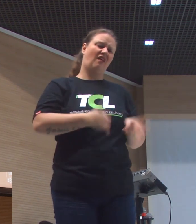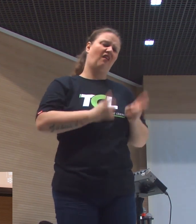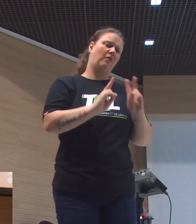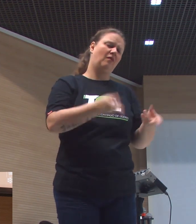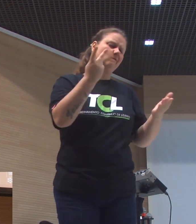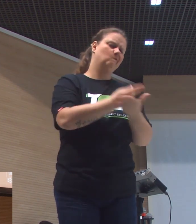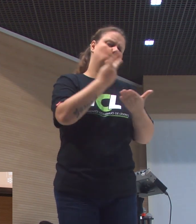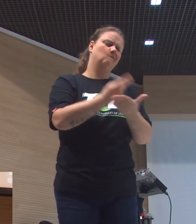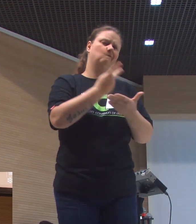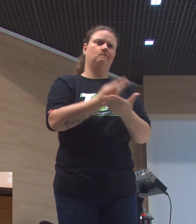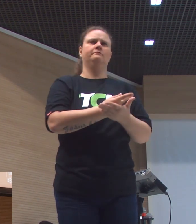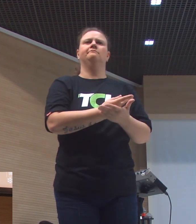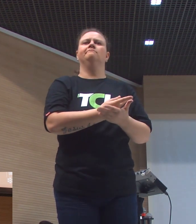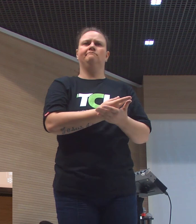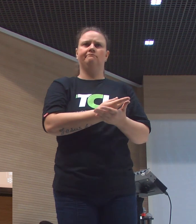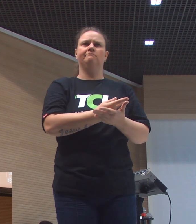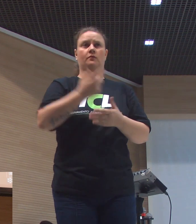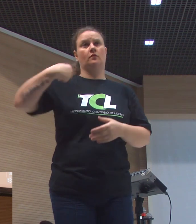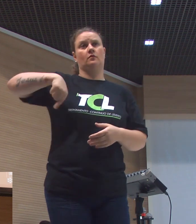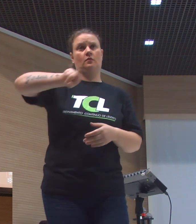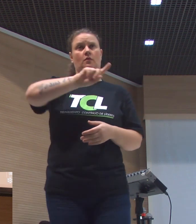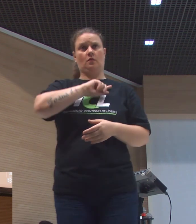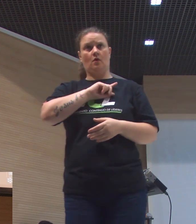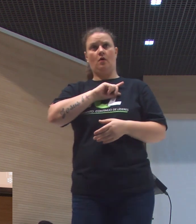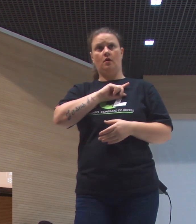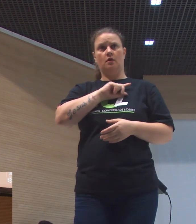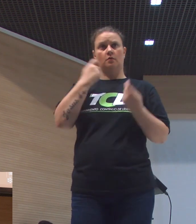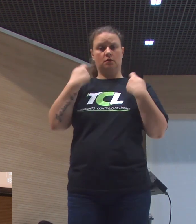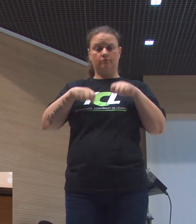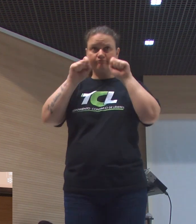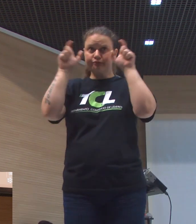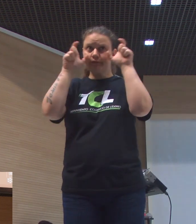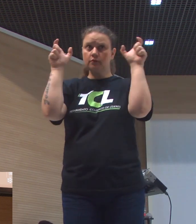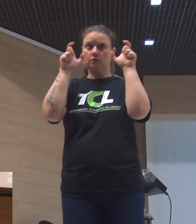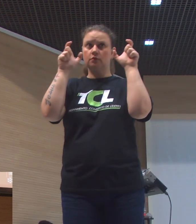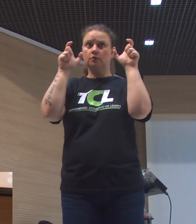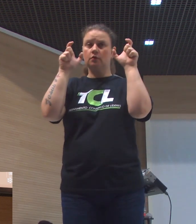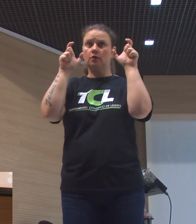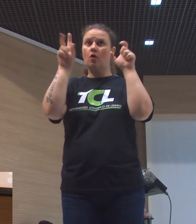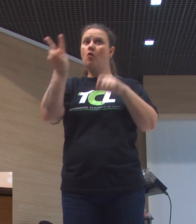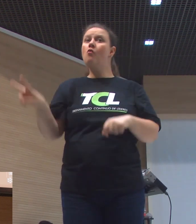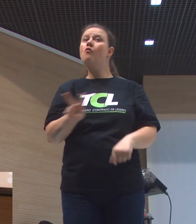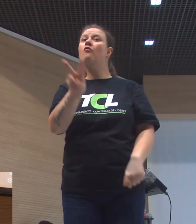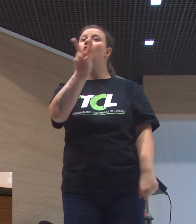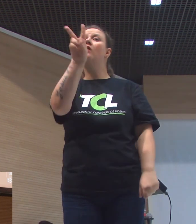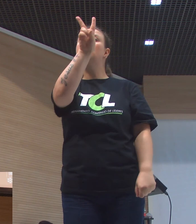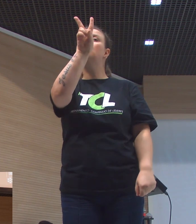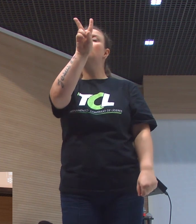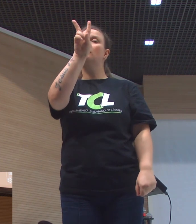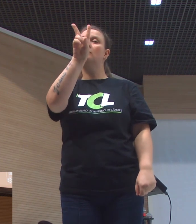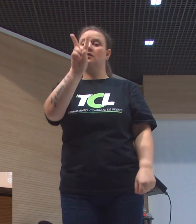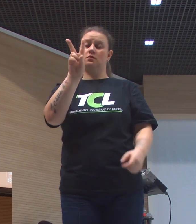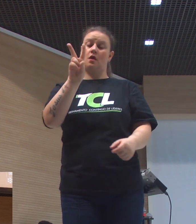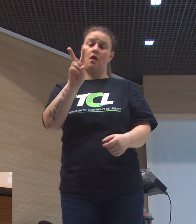em integridade, e aqui tem alguns valores bíblicos e da primeira igreja, a integridade é um dos valores da primeira igreja.